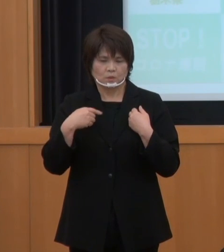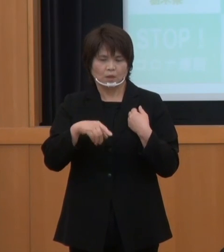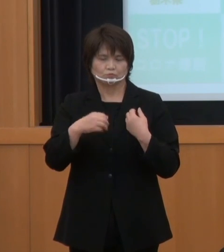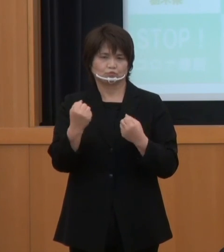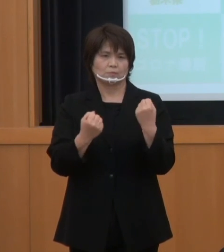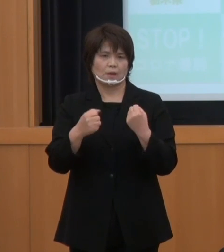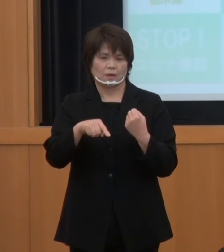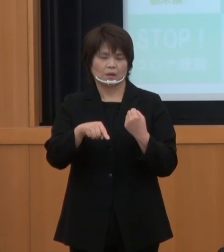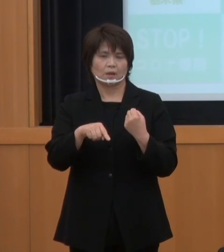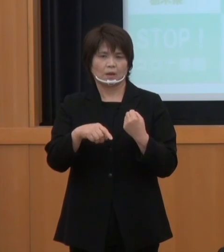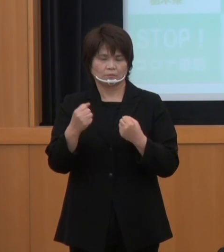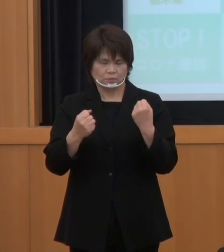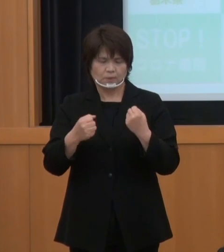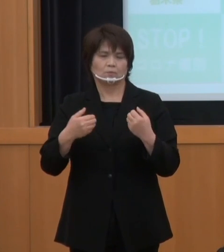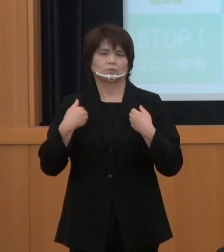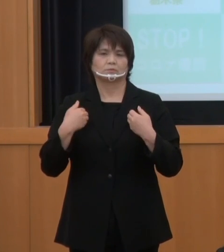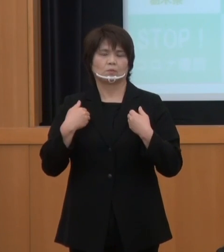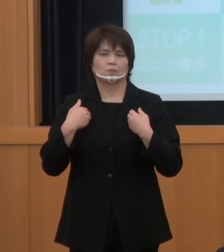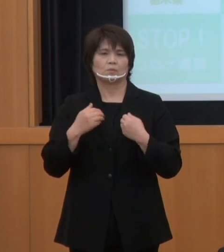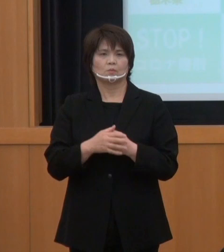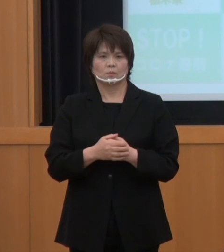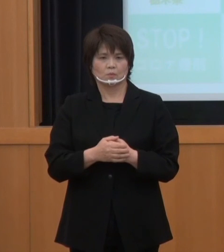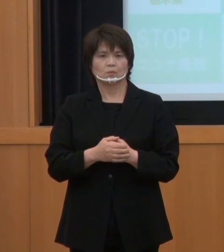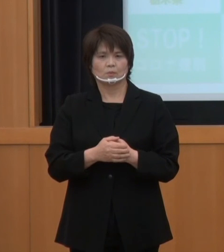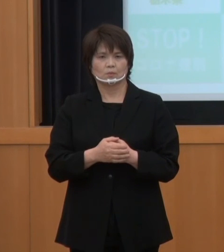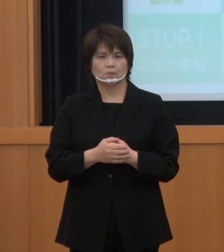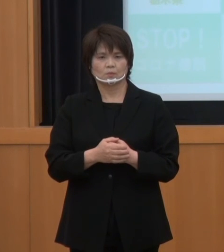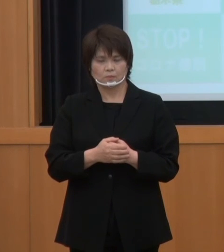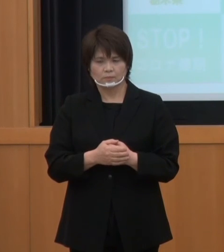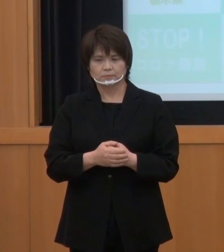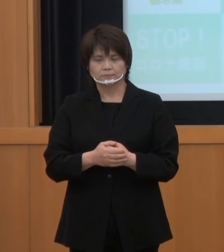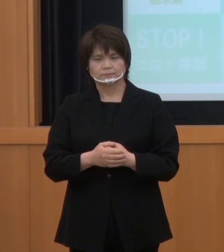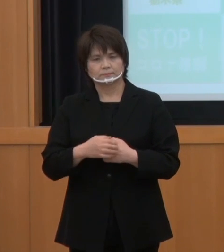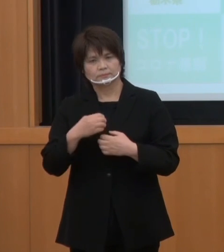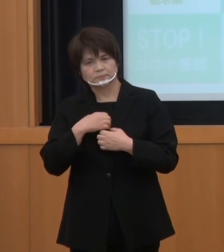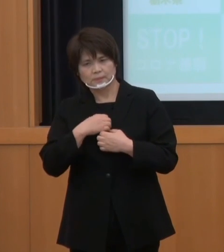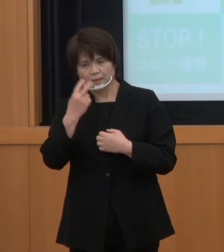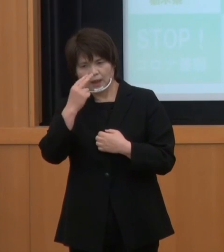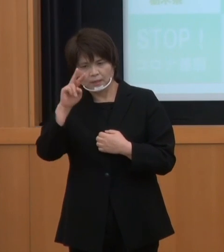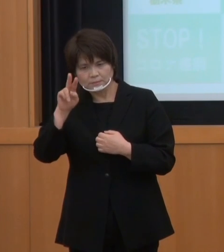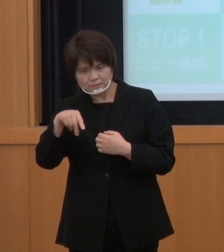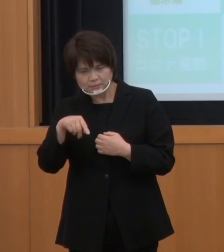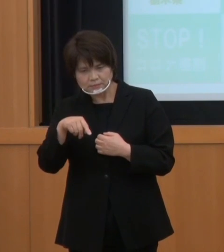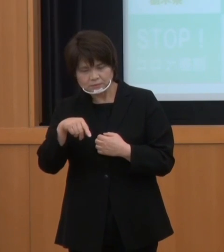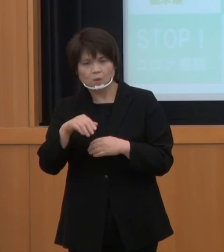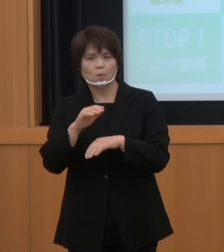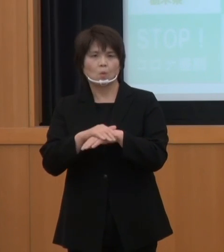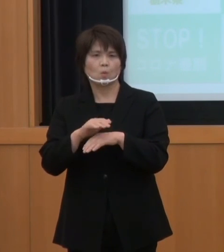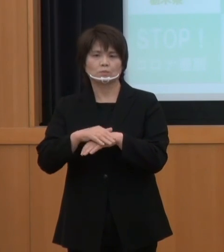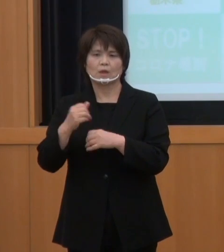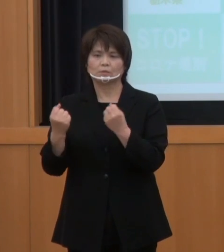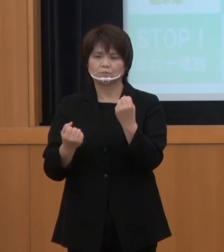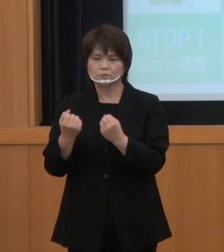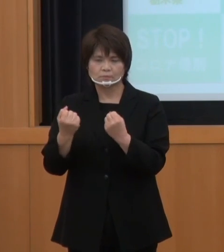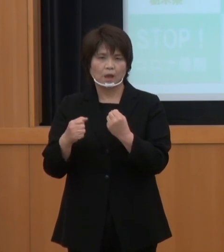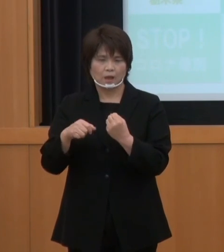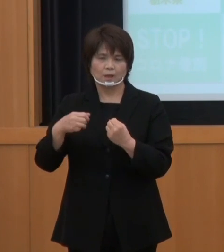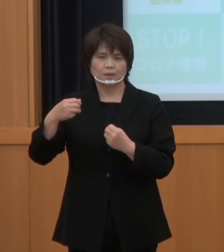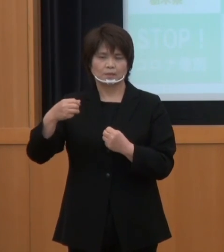ですね、危機管理対策の一つのツール、さらにはクリーンエネルギーで、